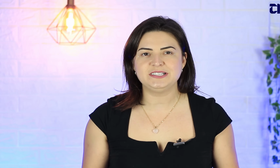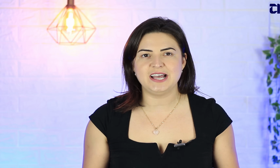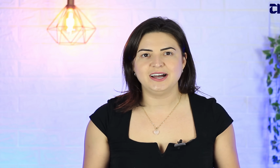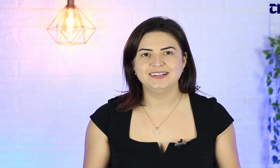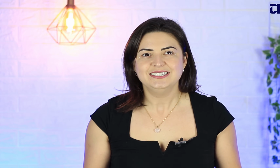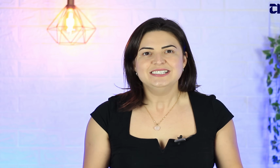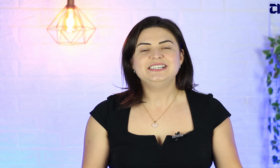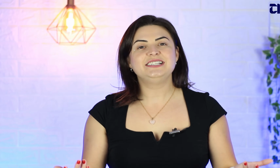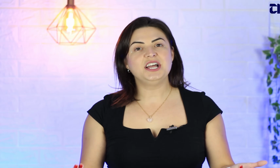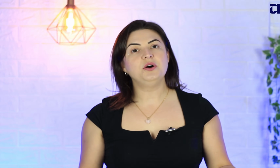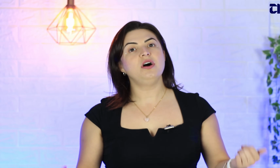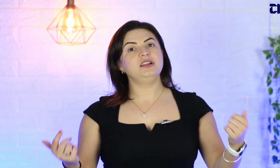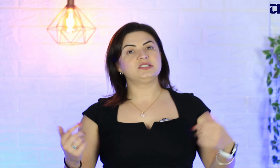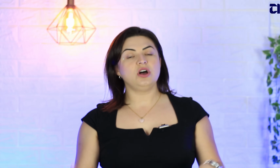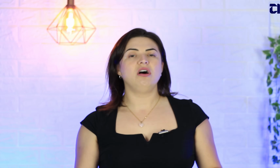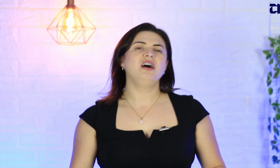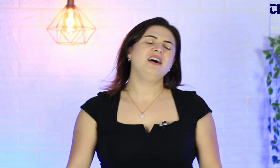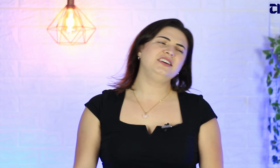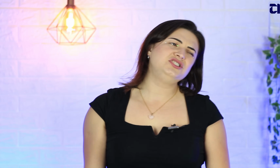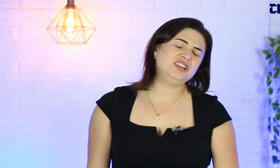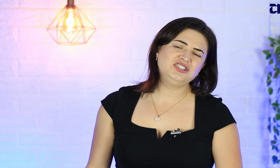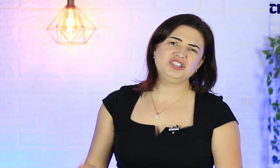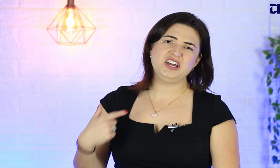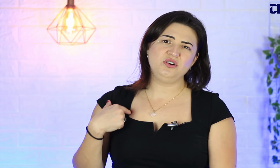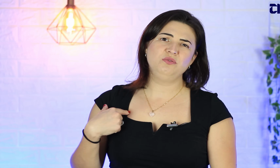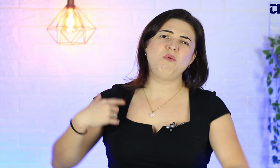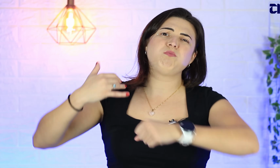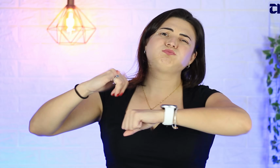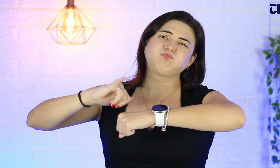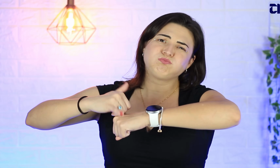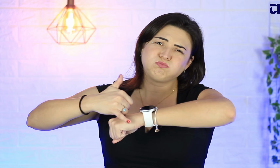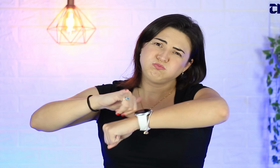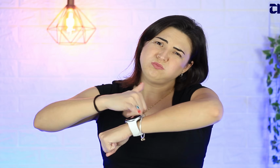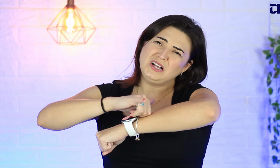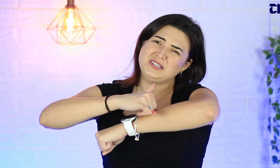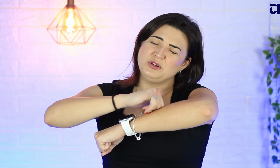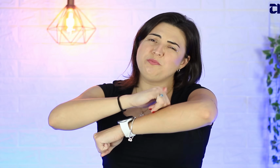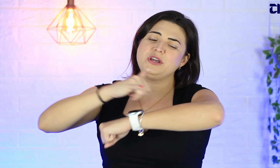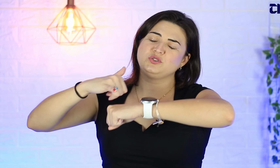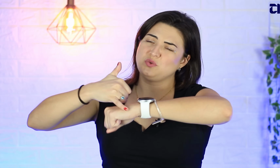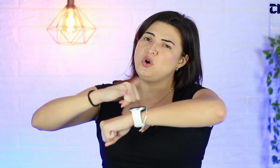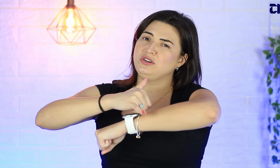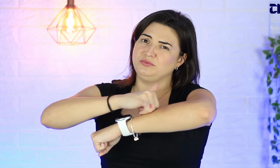passar. Então, olha só. Ai, gente, eu... Acima do peso, gordo.